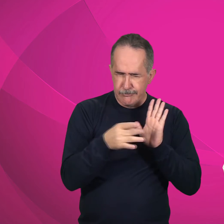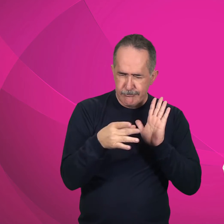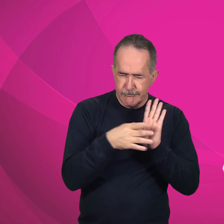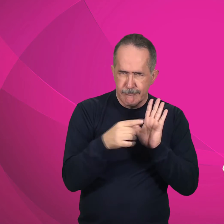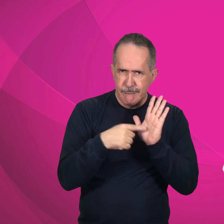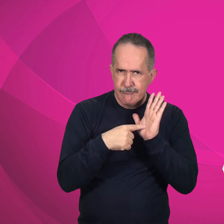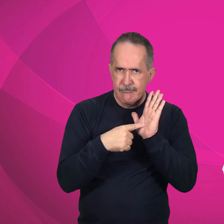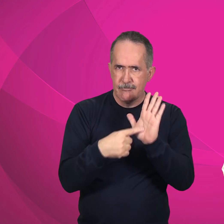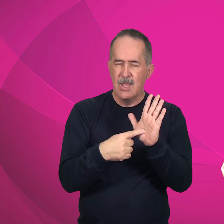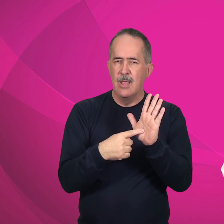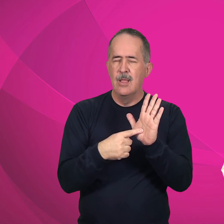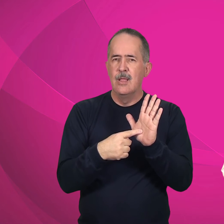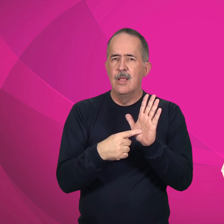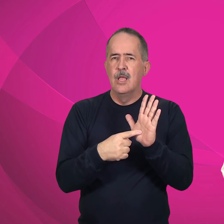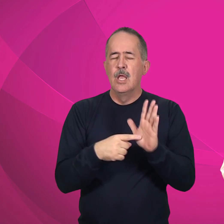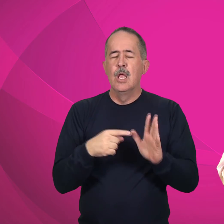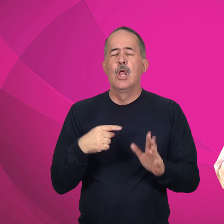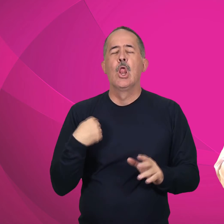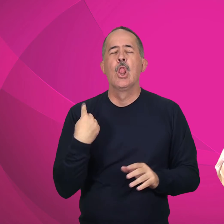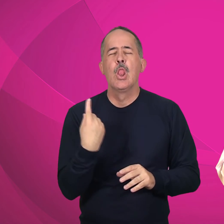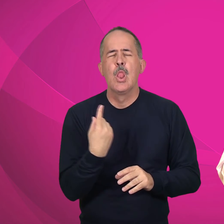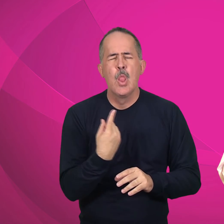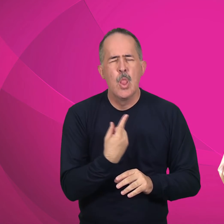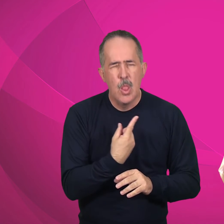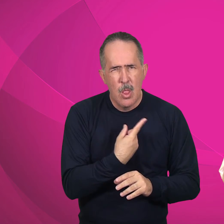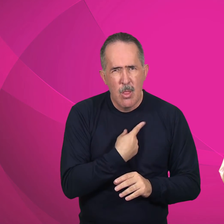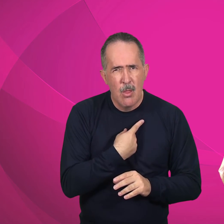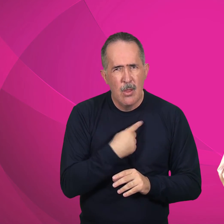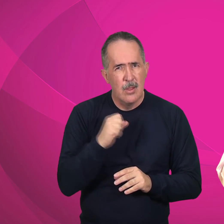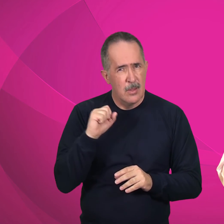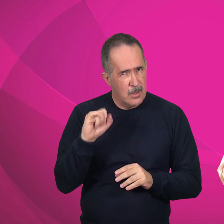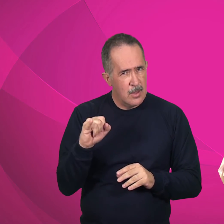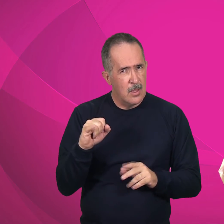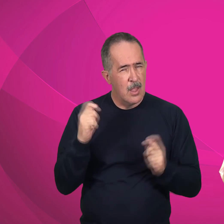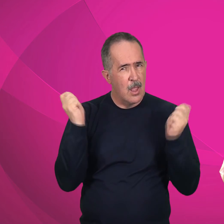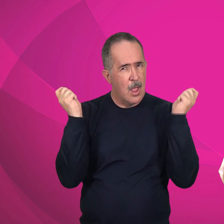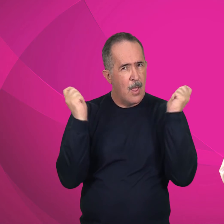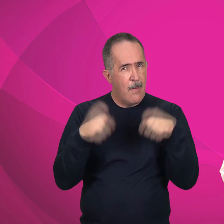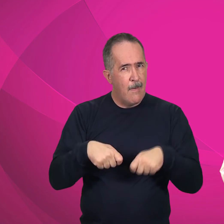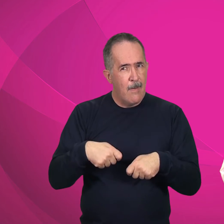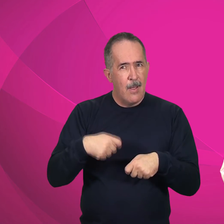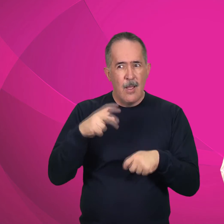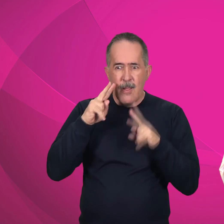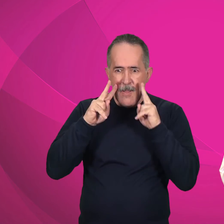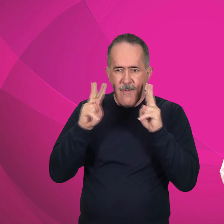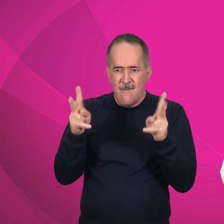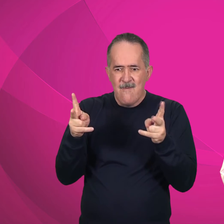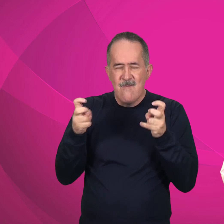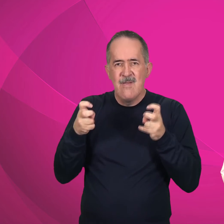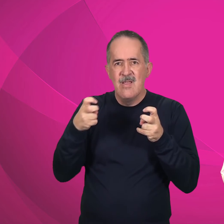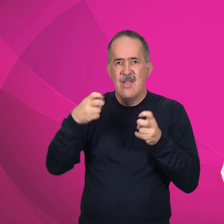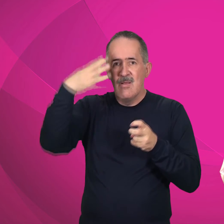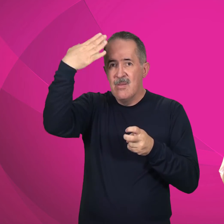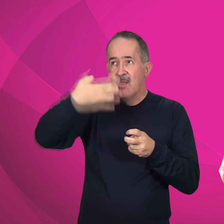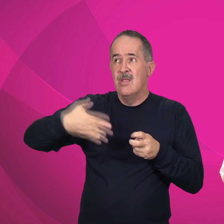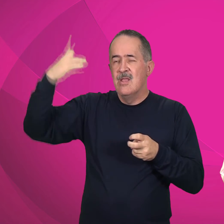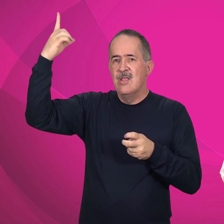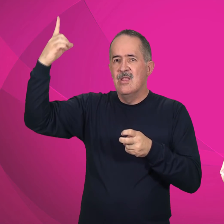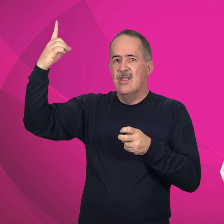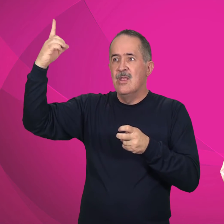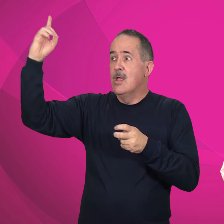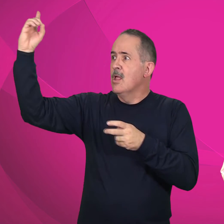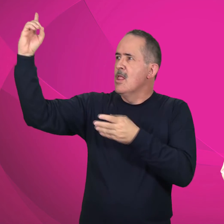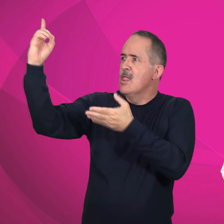quero destacar é que quando somos capazes de perceber a presença de deus